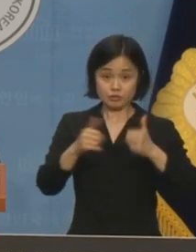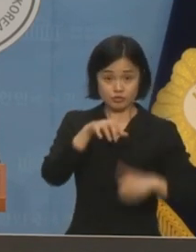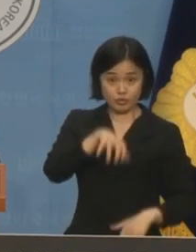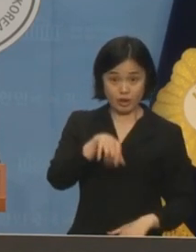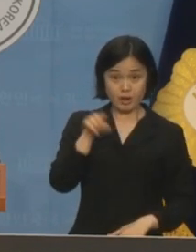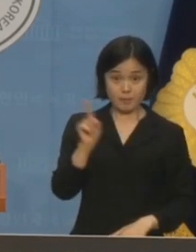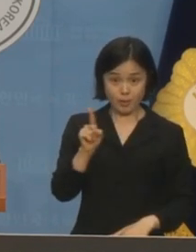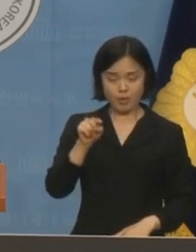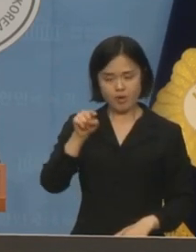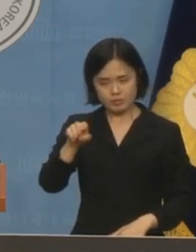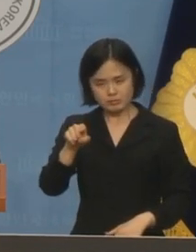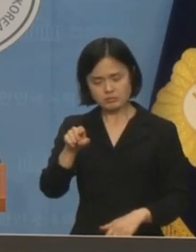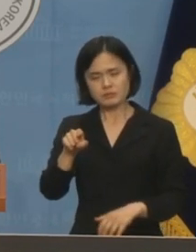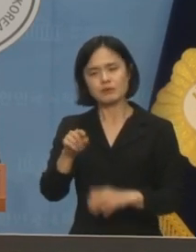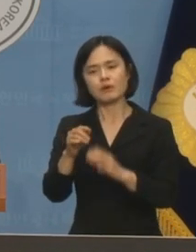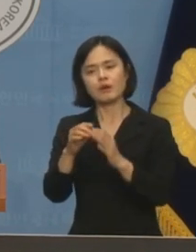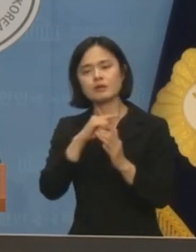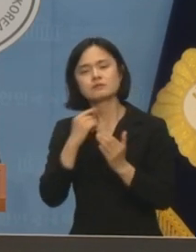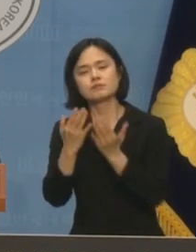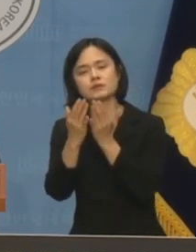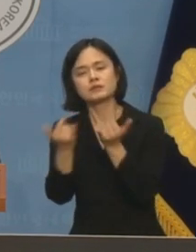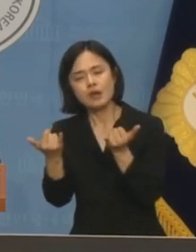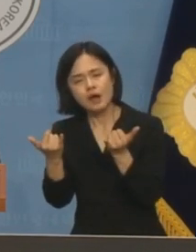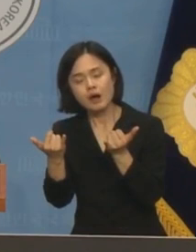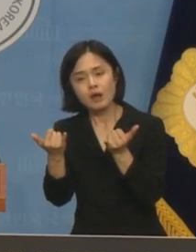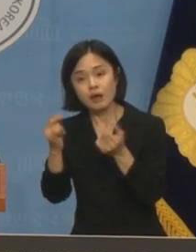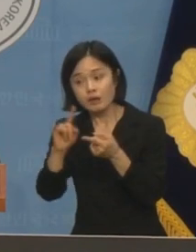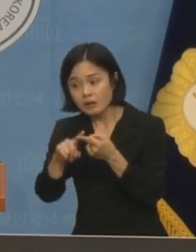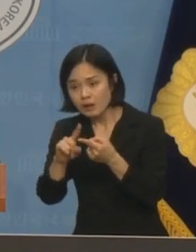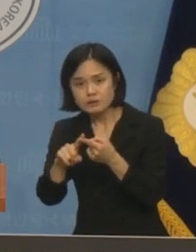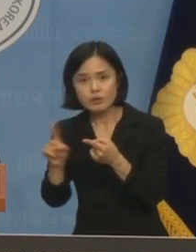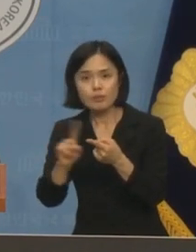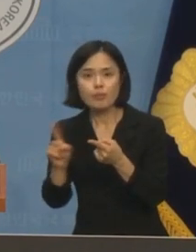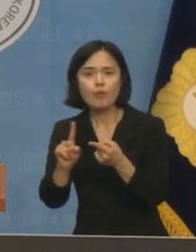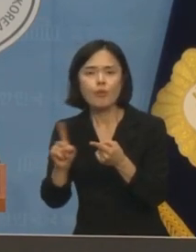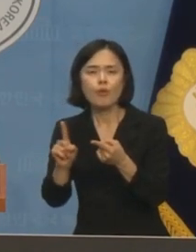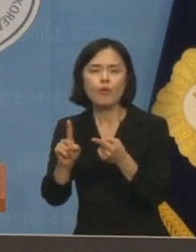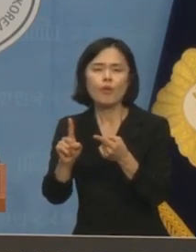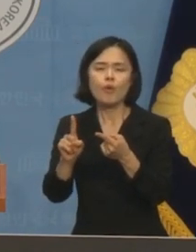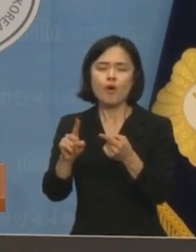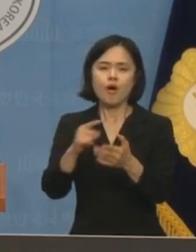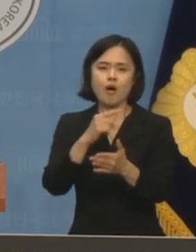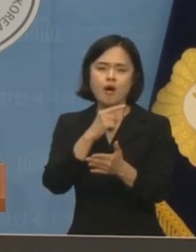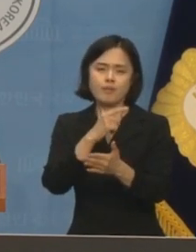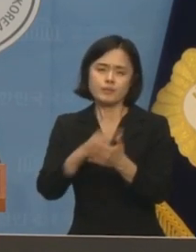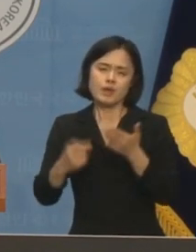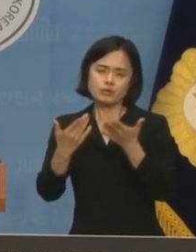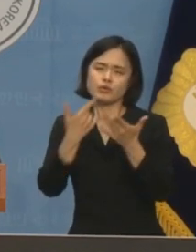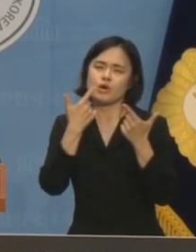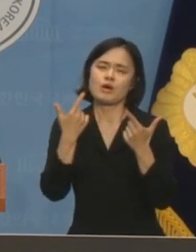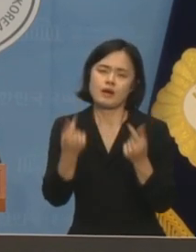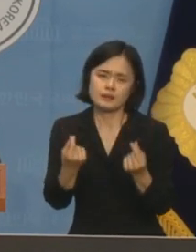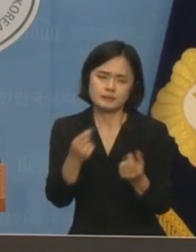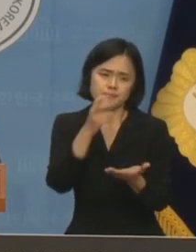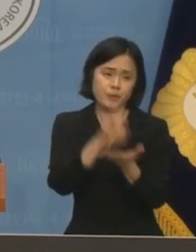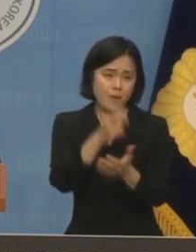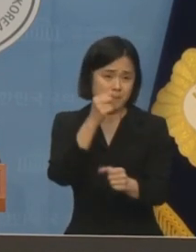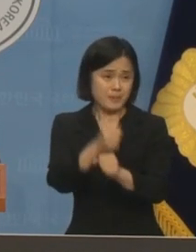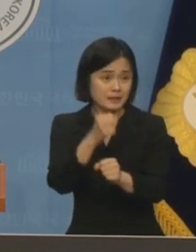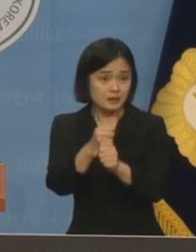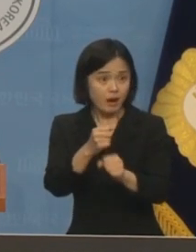법을 만든다고들 합니다. 참으로 충격입니다. 제가 왜 고 백선엽 장군에 대하여 말씀드리냐면,